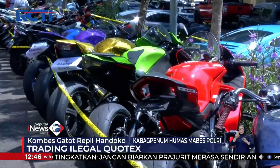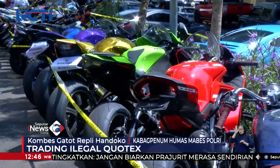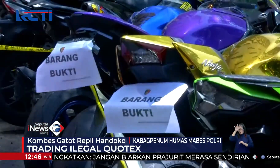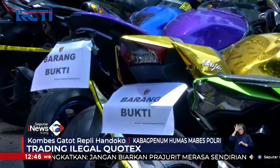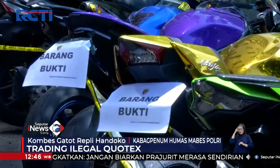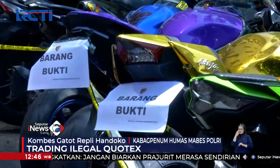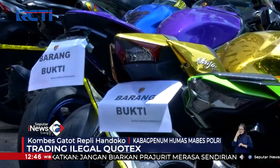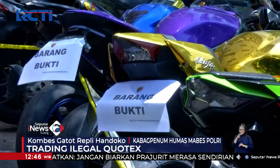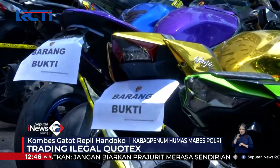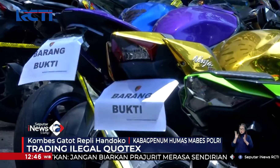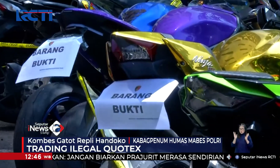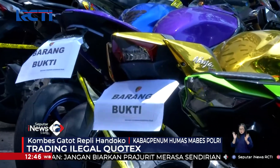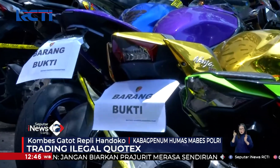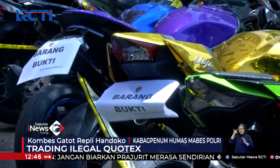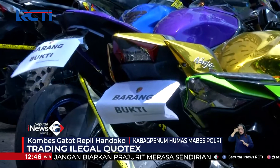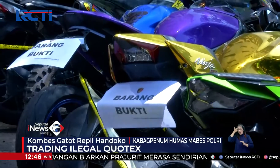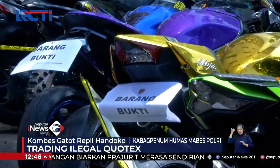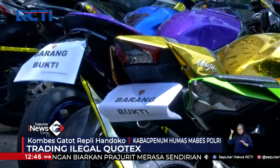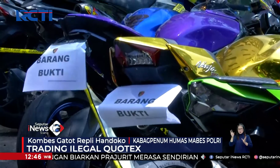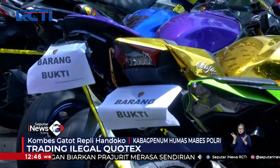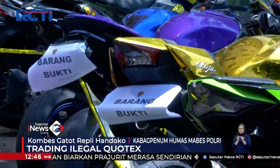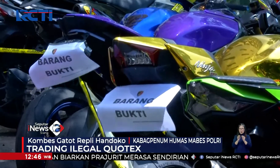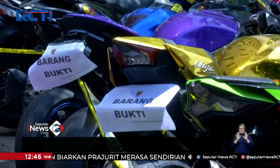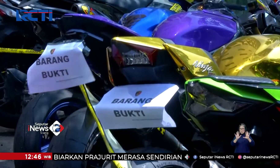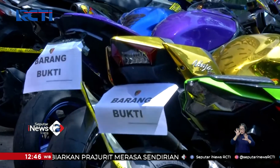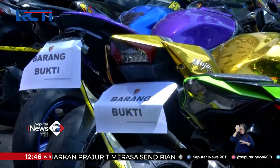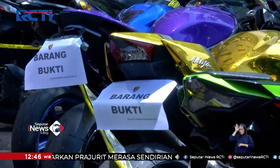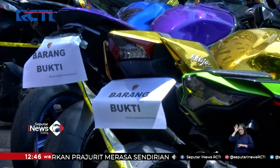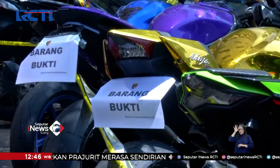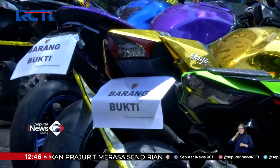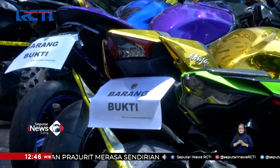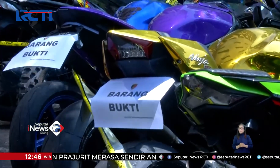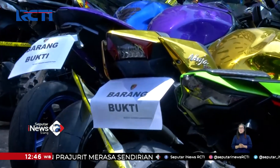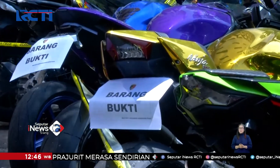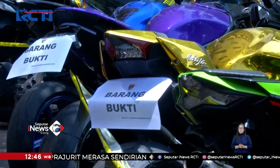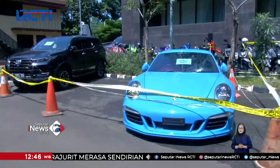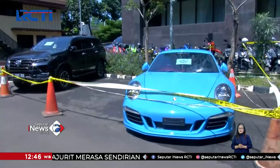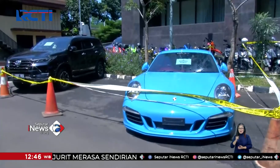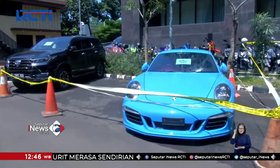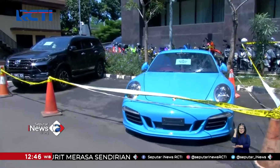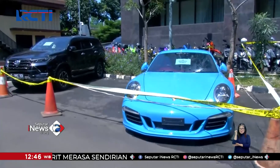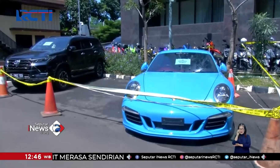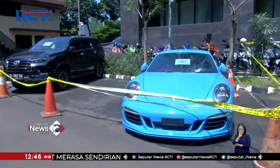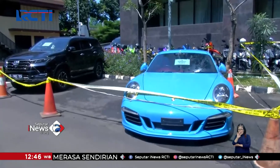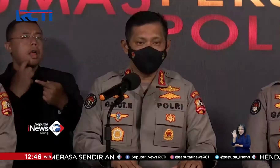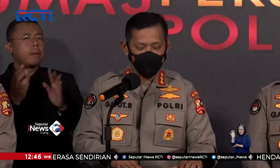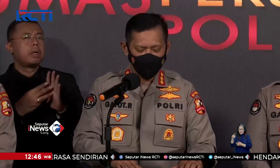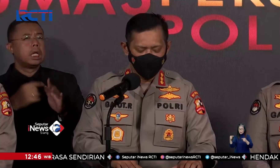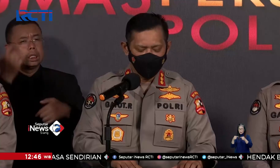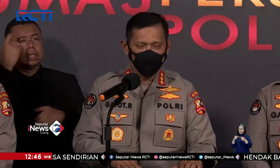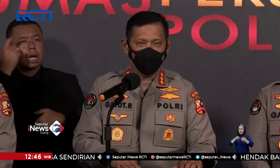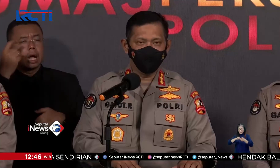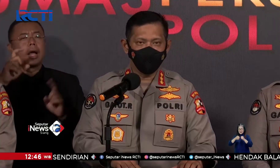total ahli sebanyak 10 orang. Terhadap tersangka lainnya yang diduga terkait dengan